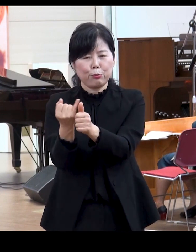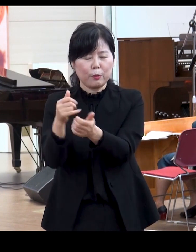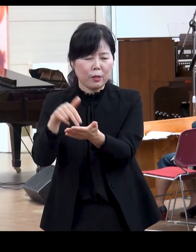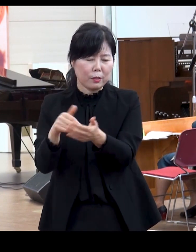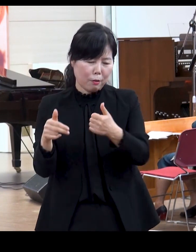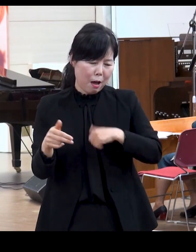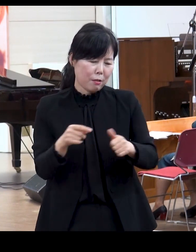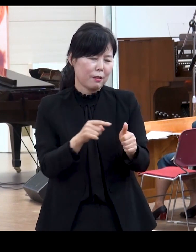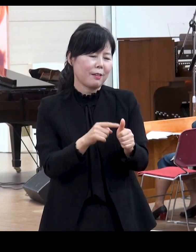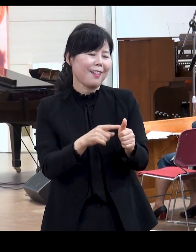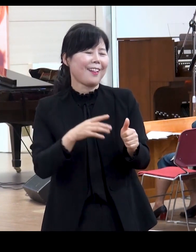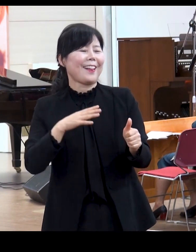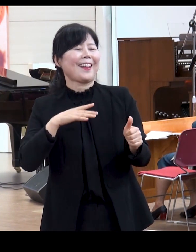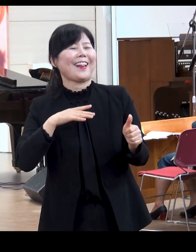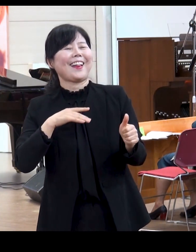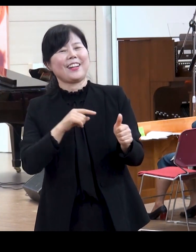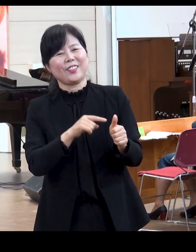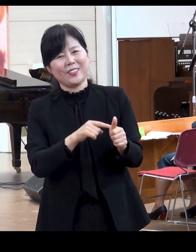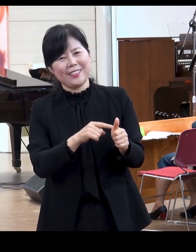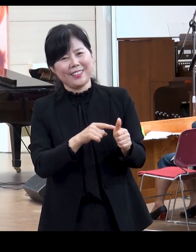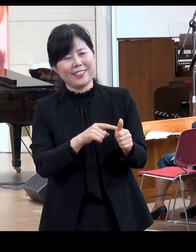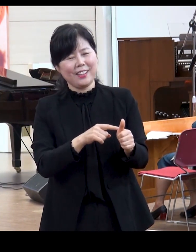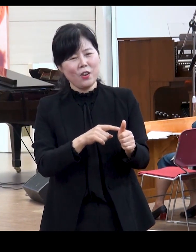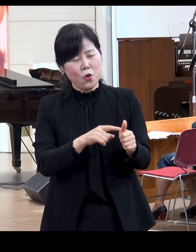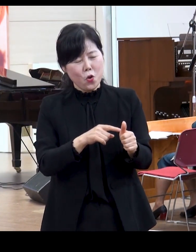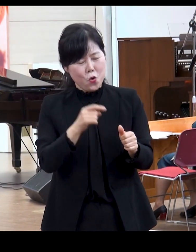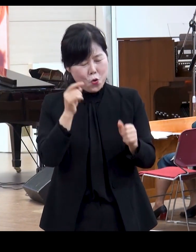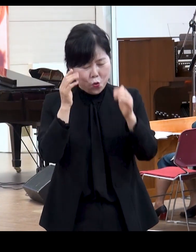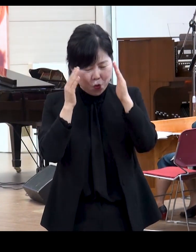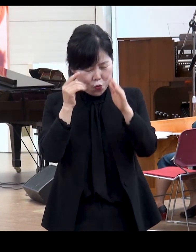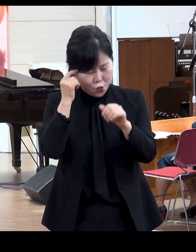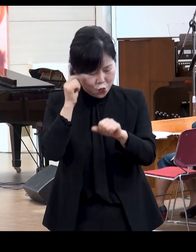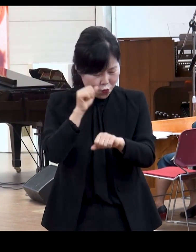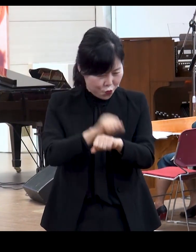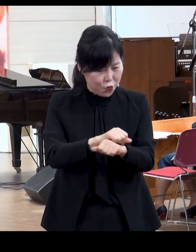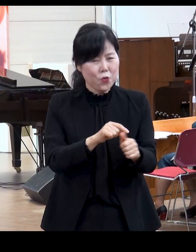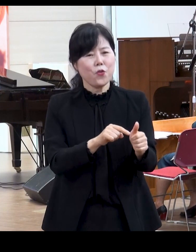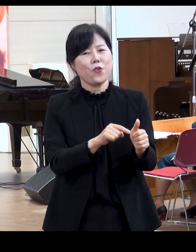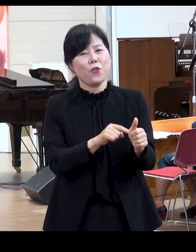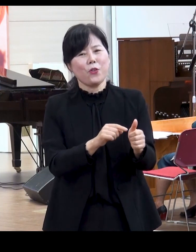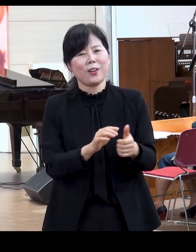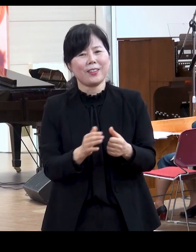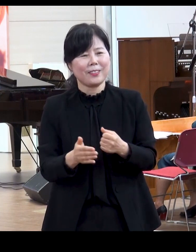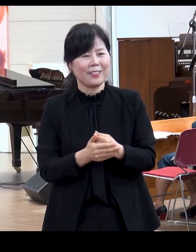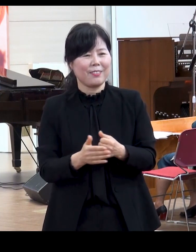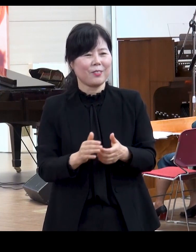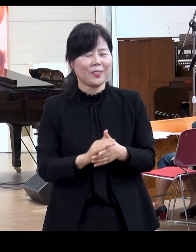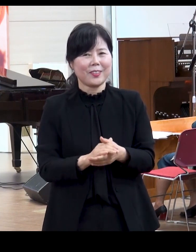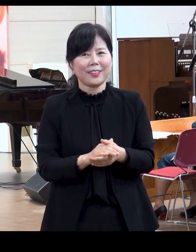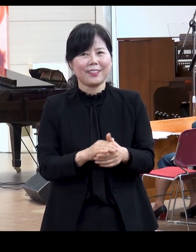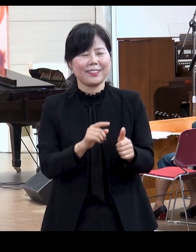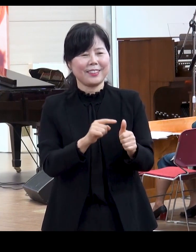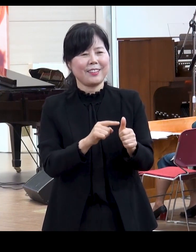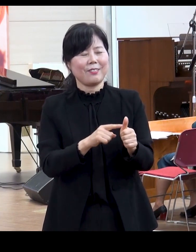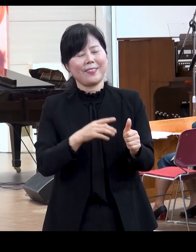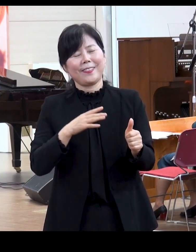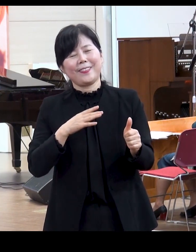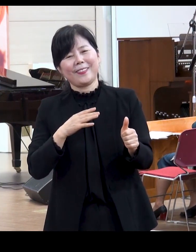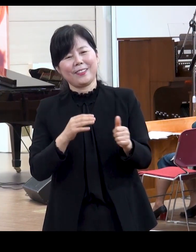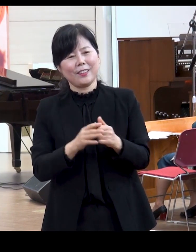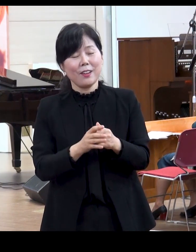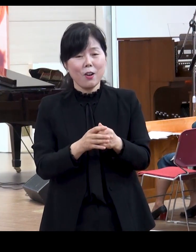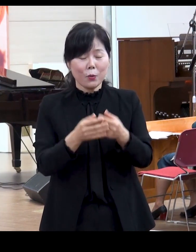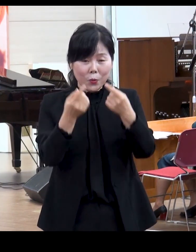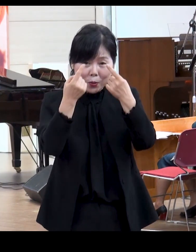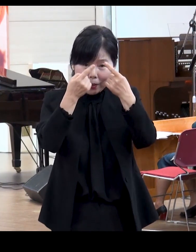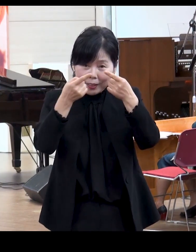자랑이에요. 정말 열심히 잘 공부하고 그래가지고요. 그래서 정말 주일학교 다 다니고 중고등학교 다니고